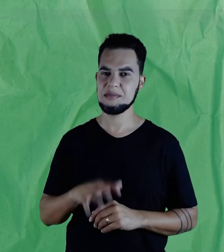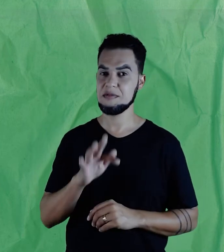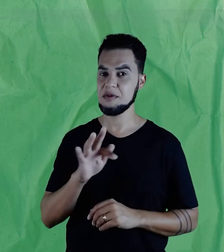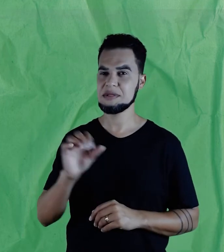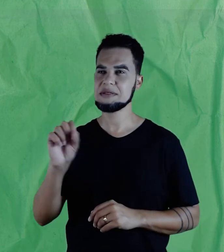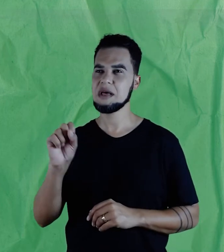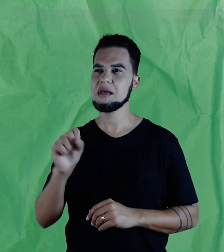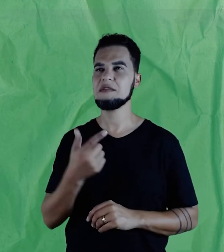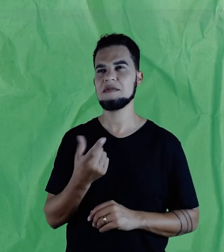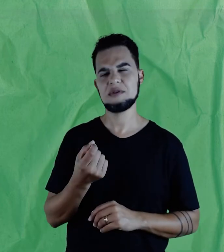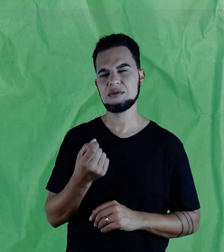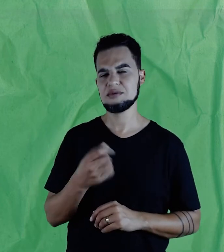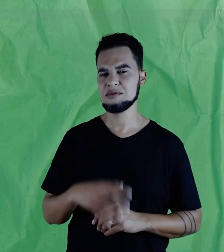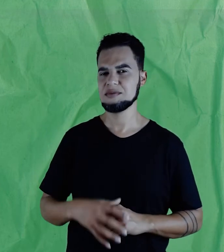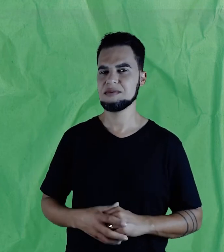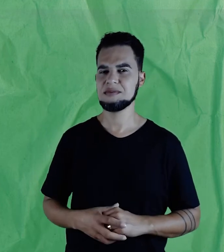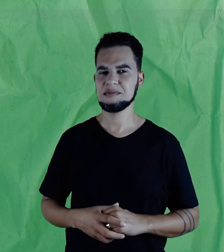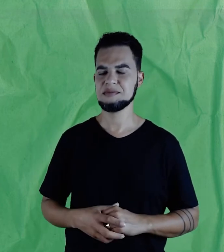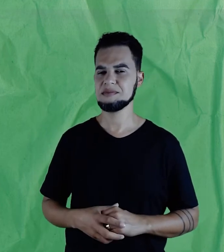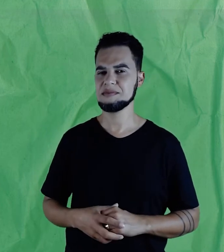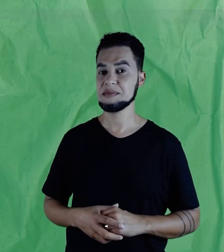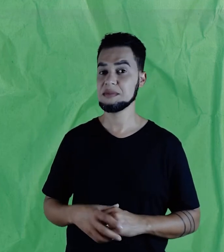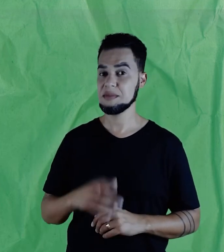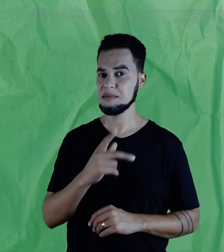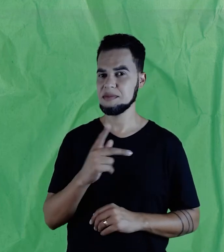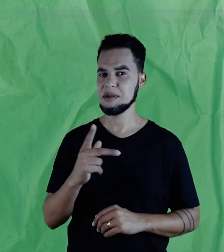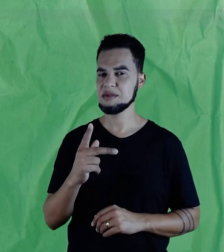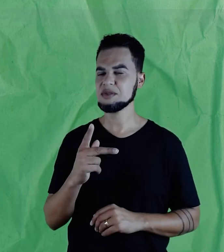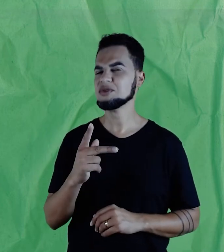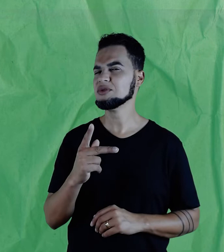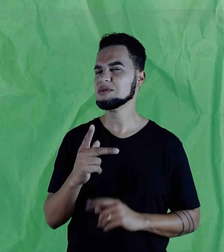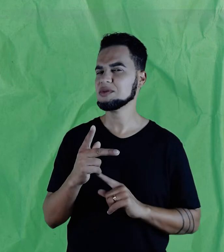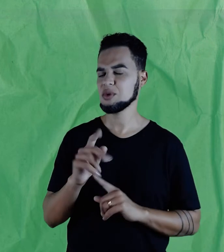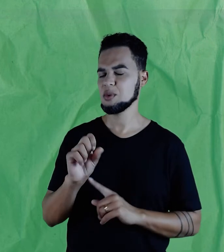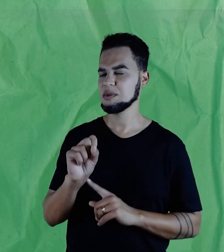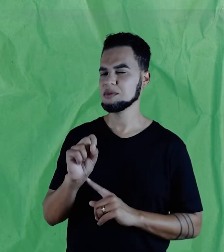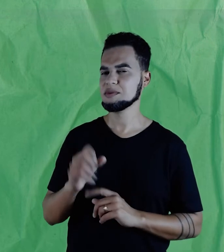de 20 e um padding de 8.